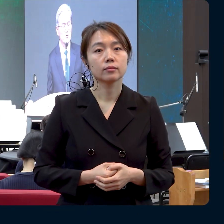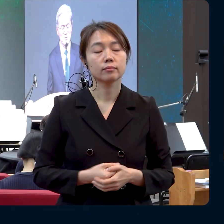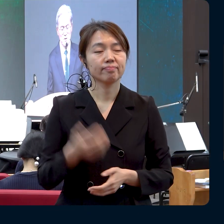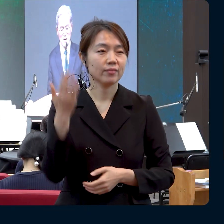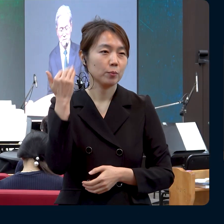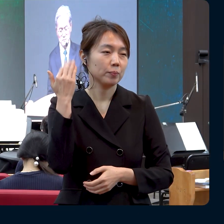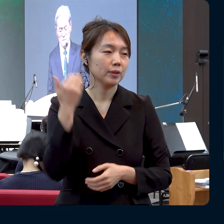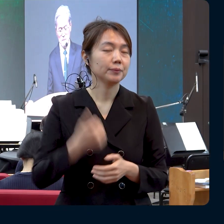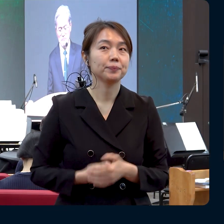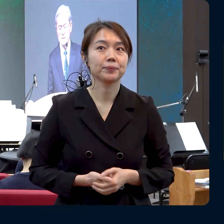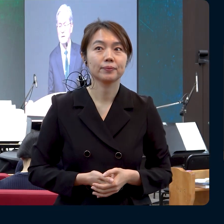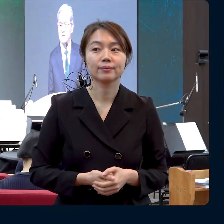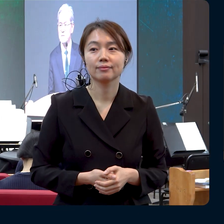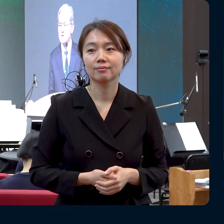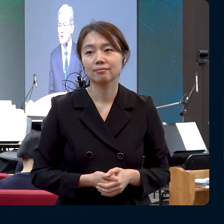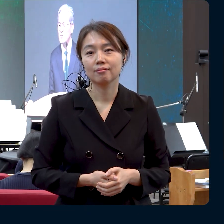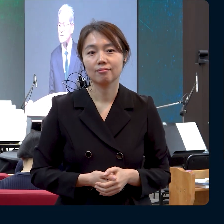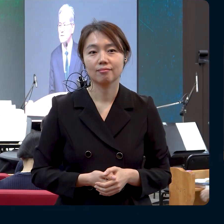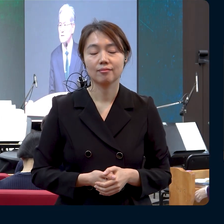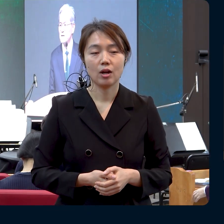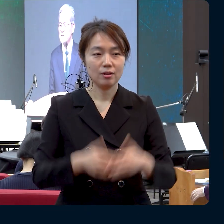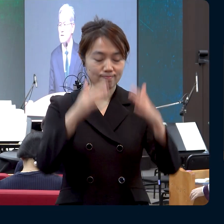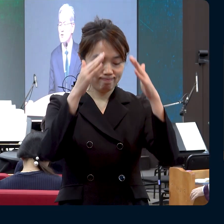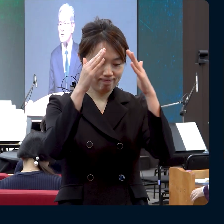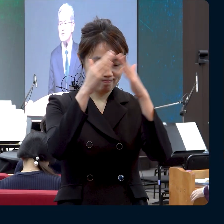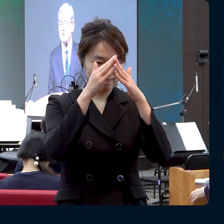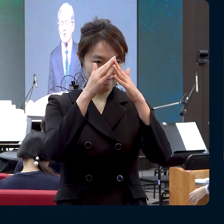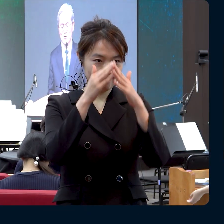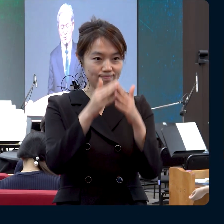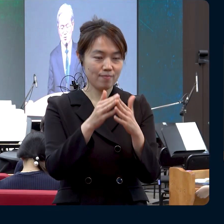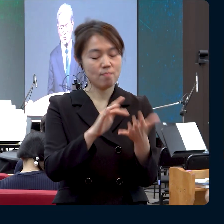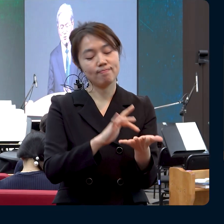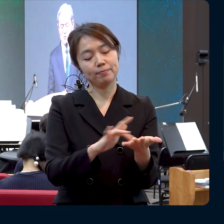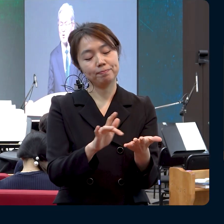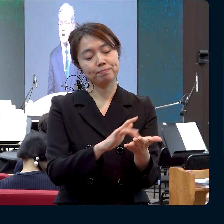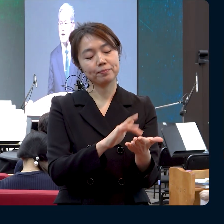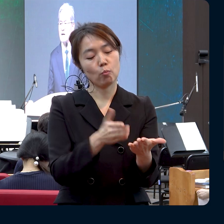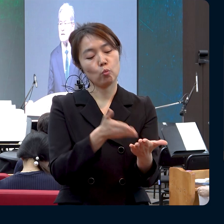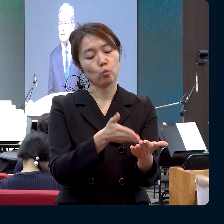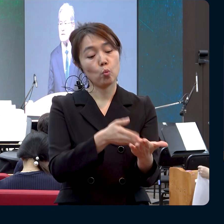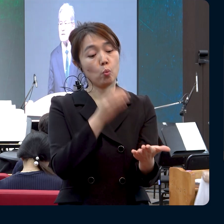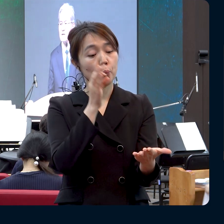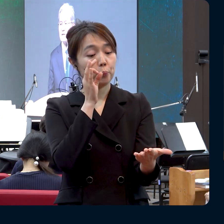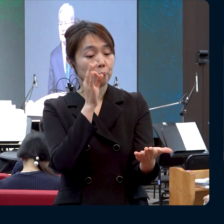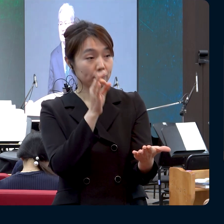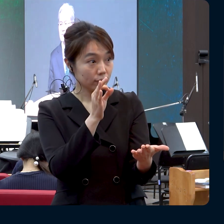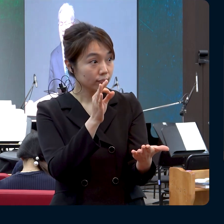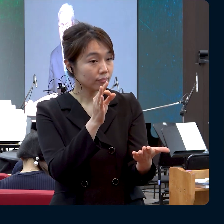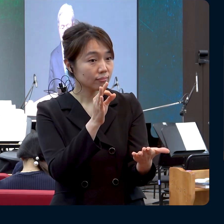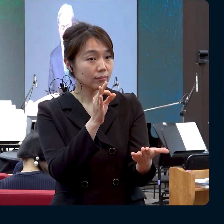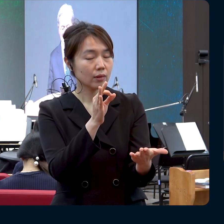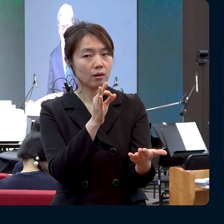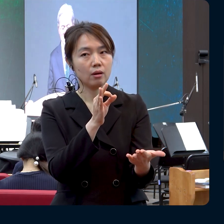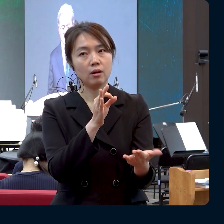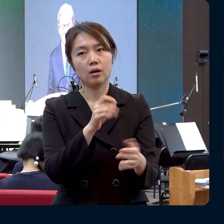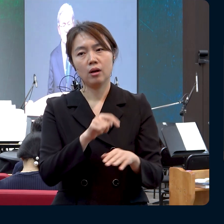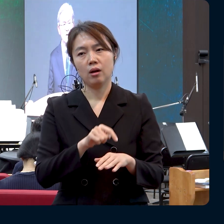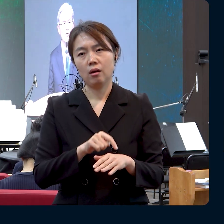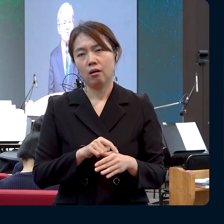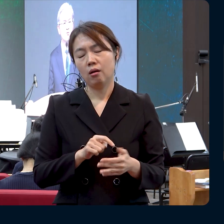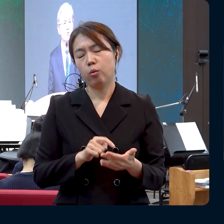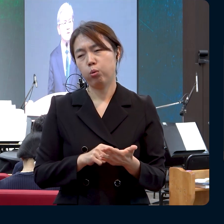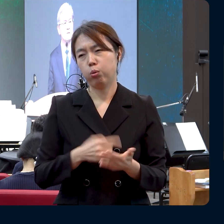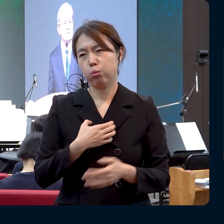얼마 전이었습니다. 집에서 인터넷으로 뉴스를 보다가 마음이